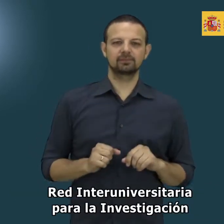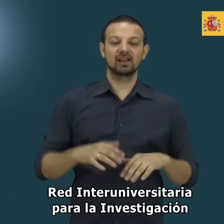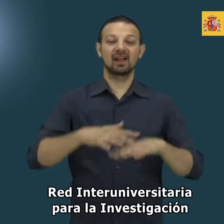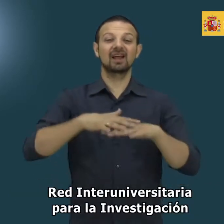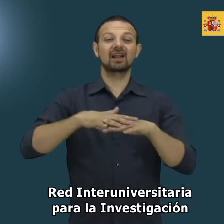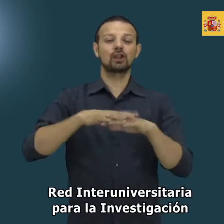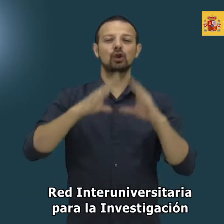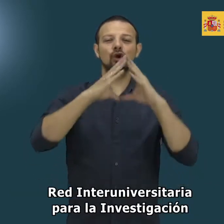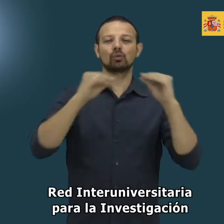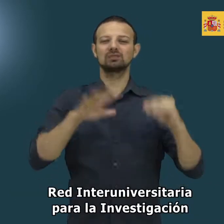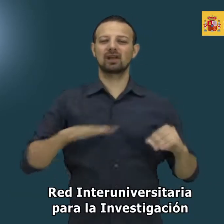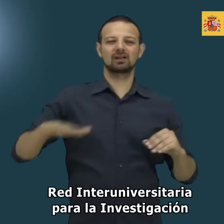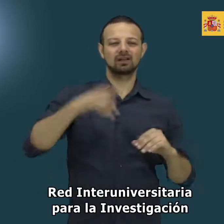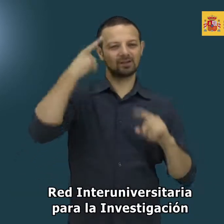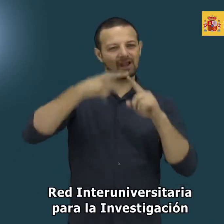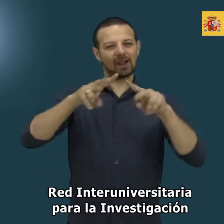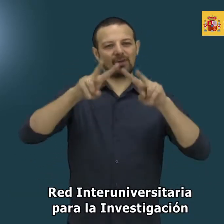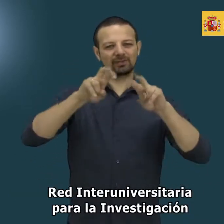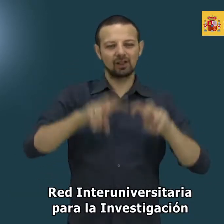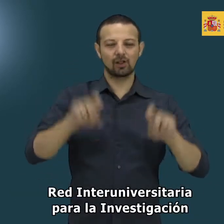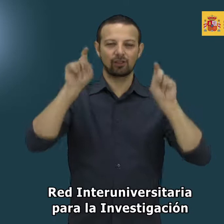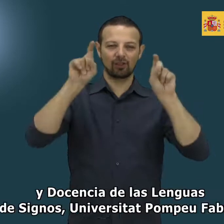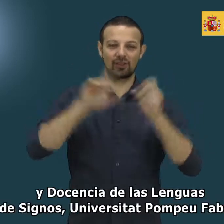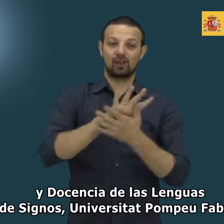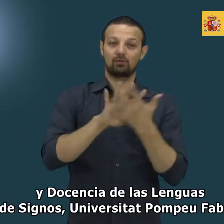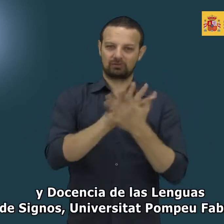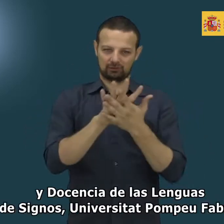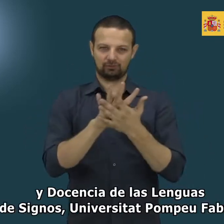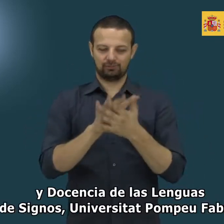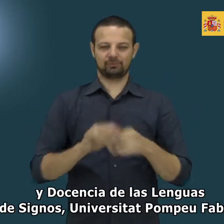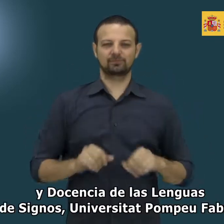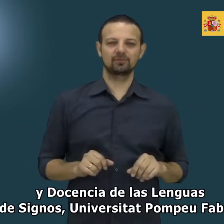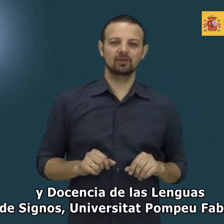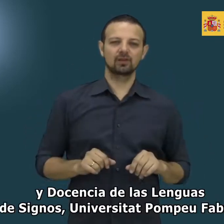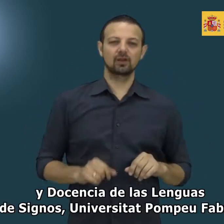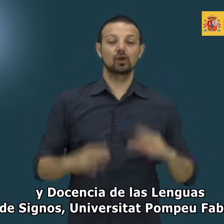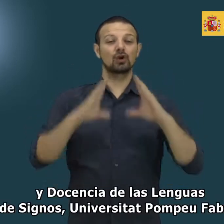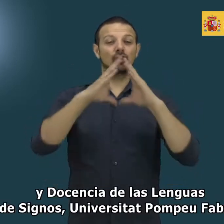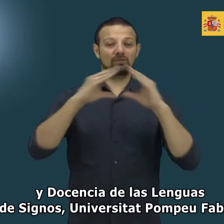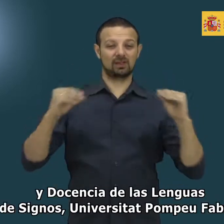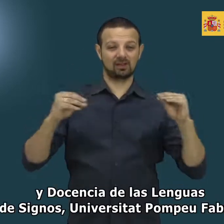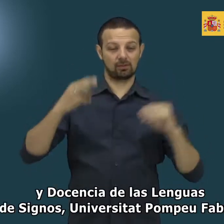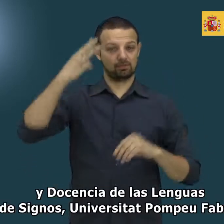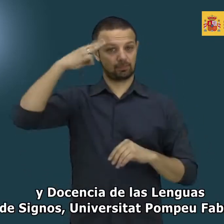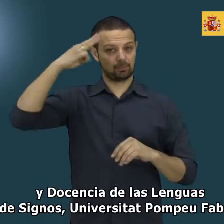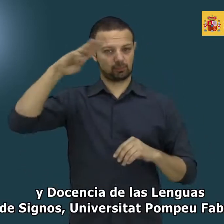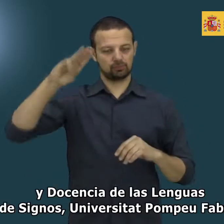Red Interuniversitaria para la Investigación y Docencia de las Lenguas de Signos Universitat